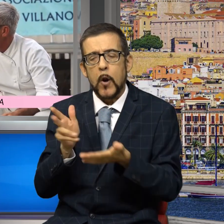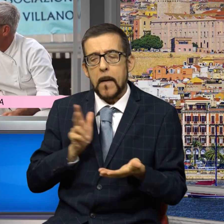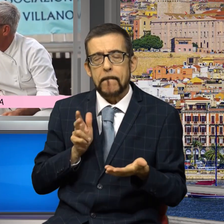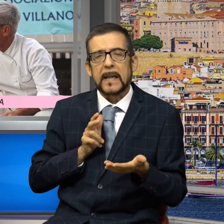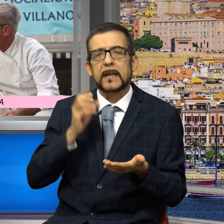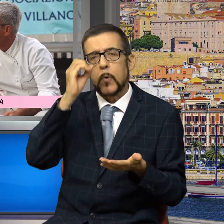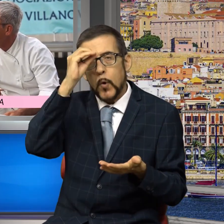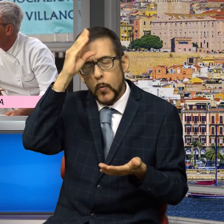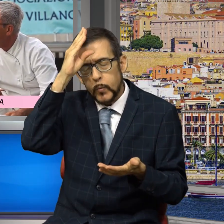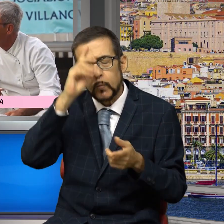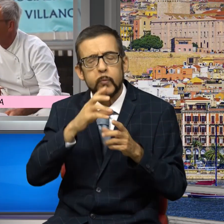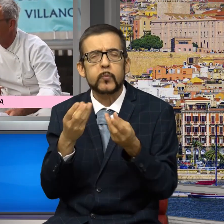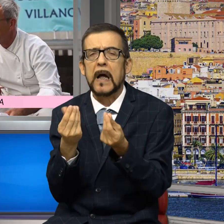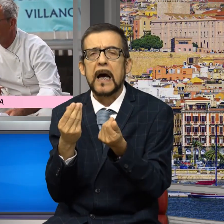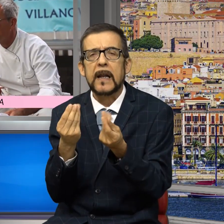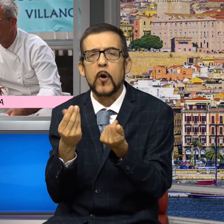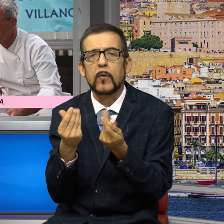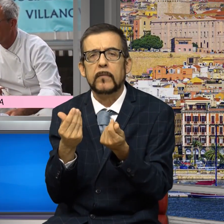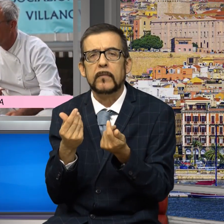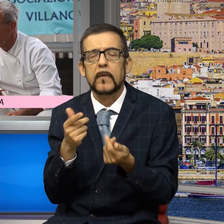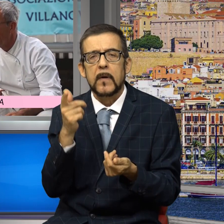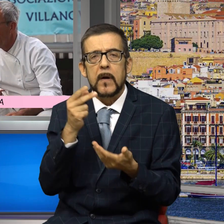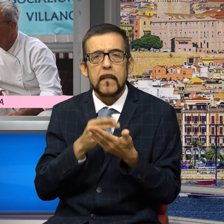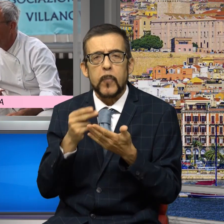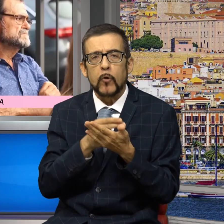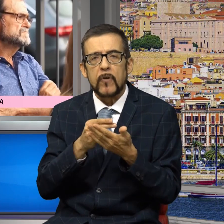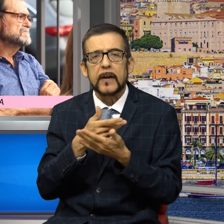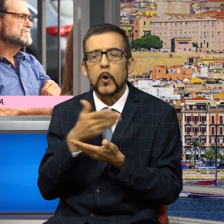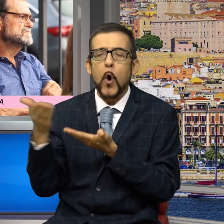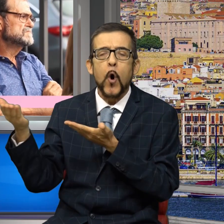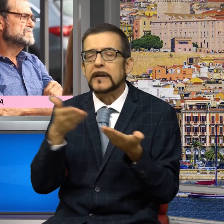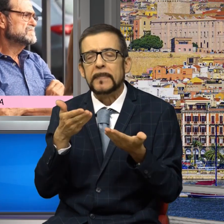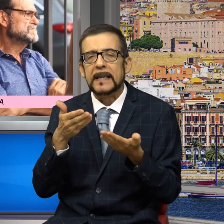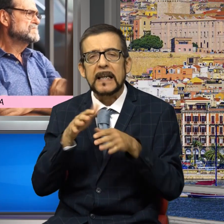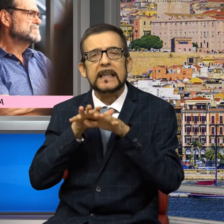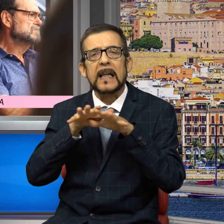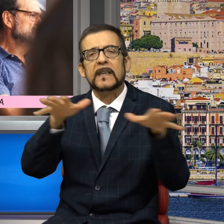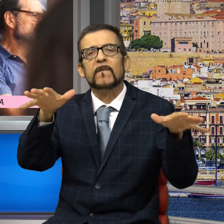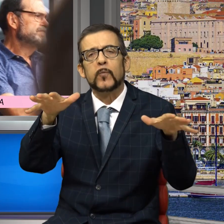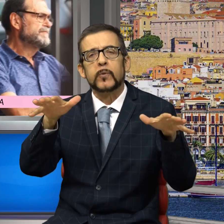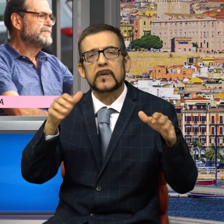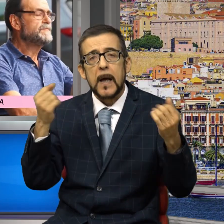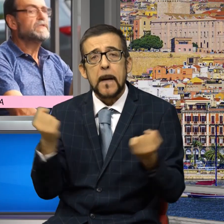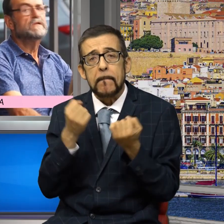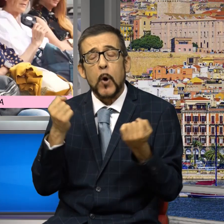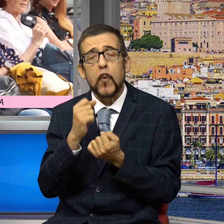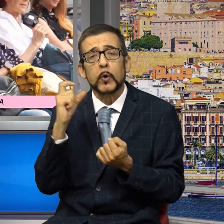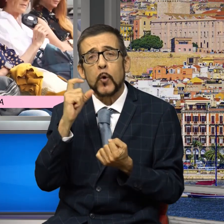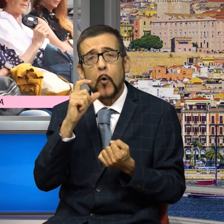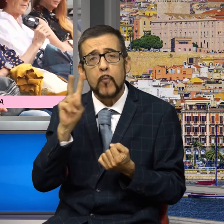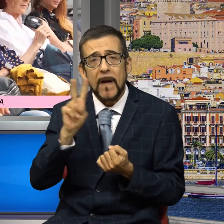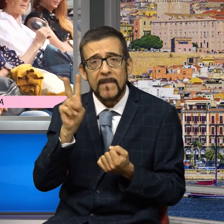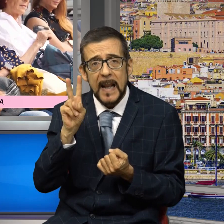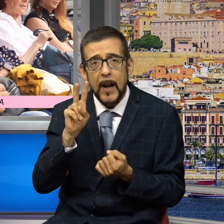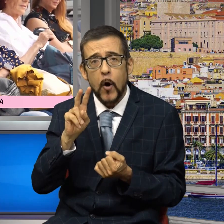cultura immateriale. Progetto Alboergo, ospitalità diffusa a Villanova Monteleone, promosso dal Comune di Villanova e finanziato con i